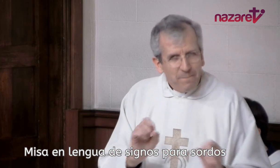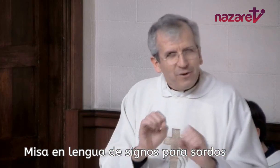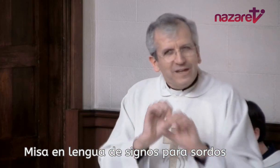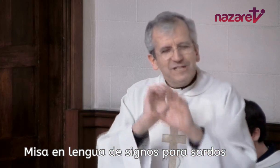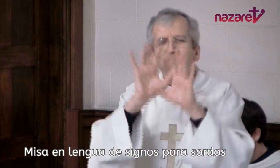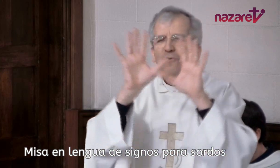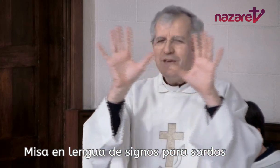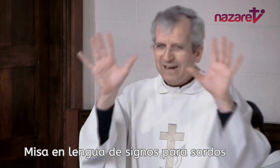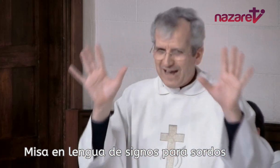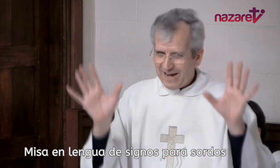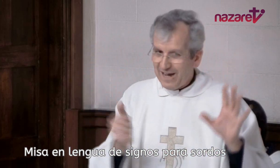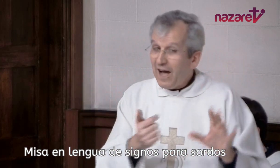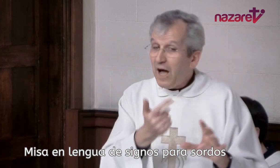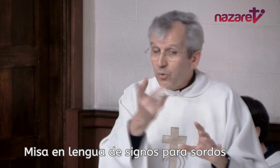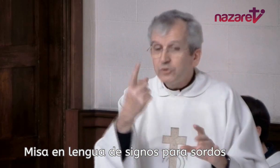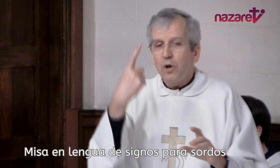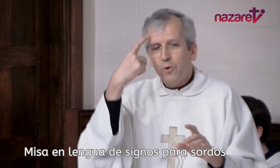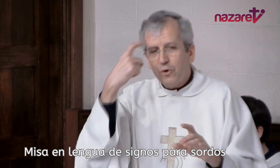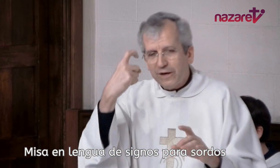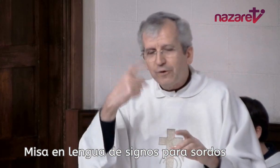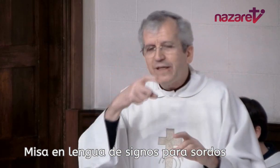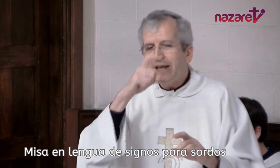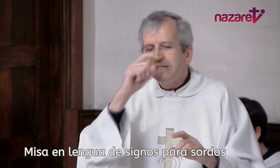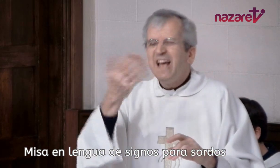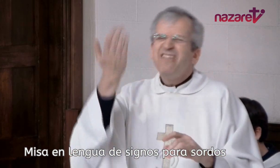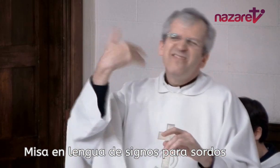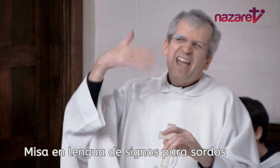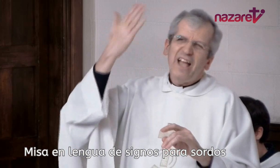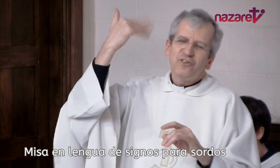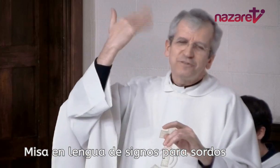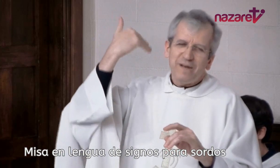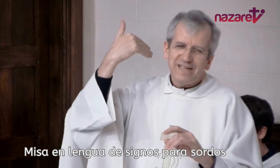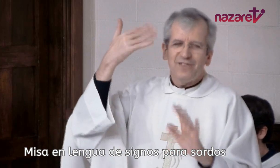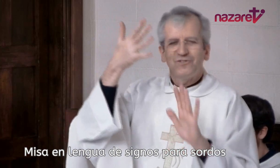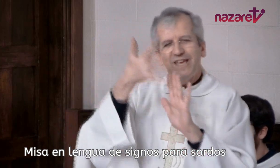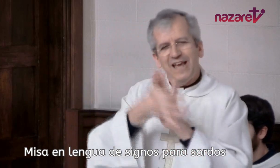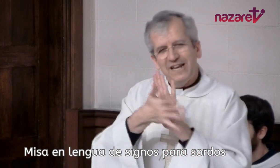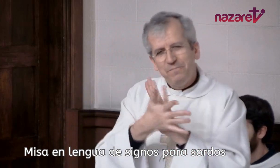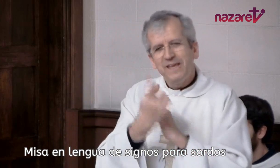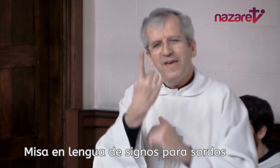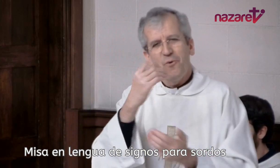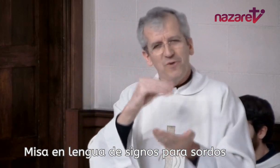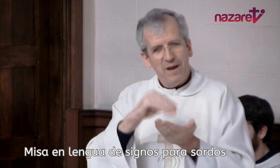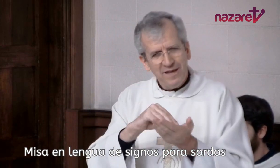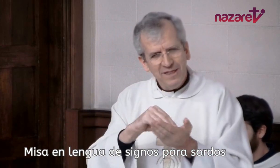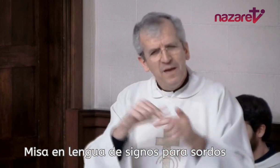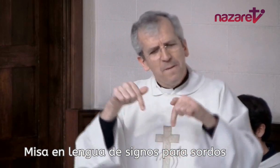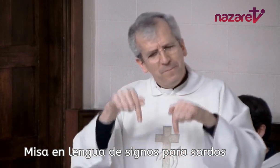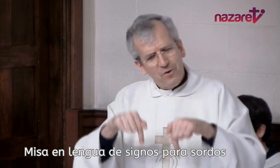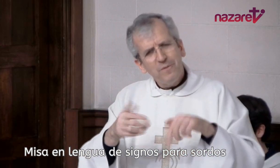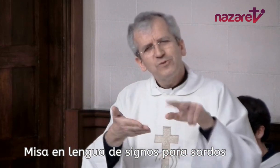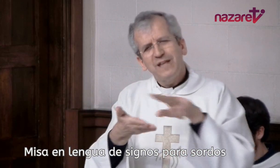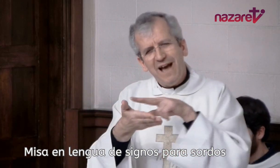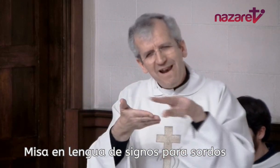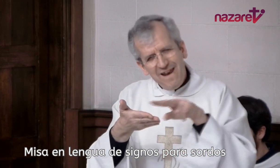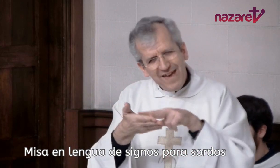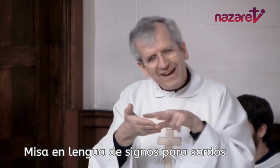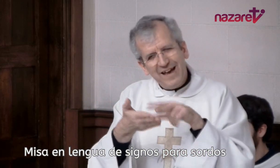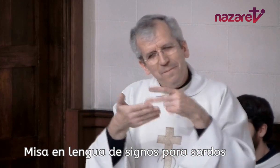pero que es muy clara. Algunos a lo mejor recordaréis de años pasados, que ya la expliqué una vez, pero hoy me gustará leerla